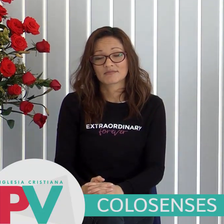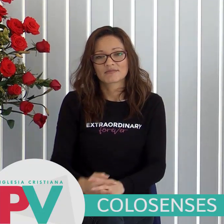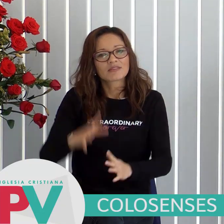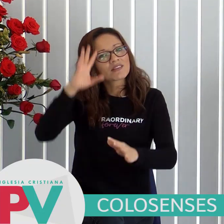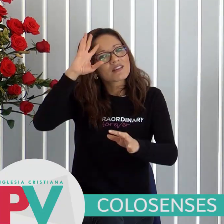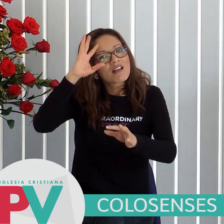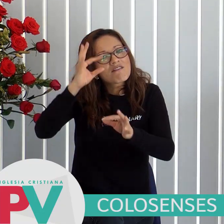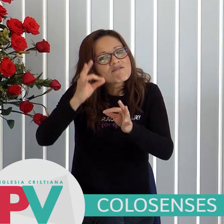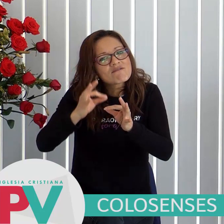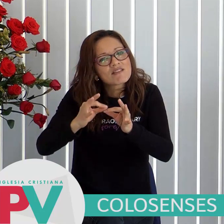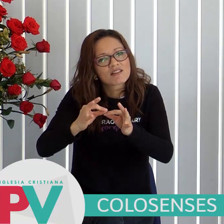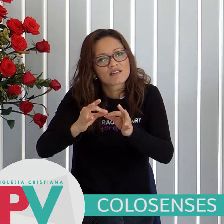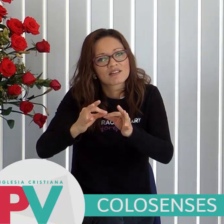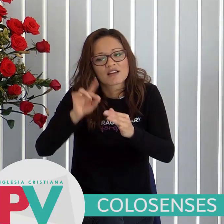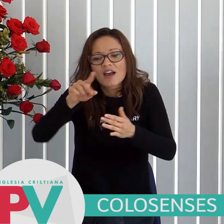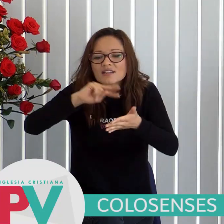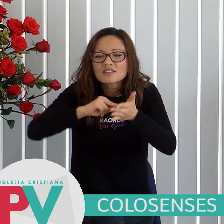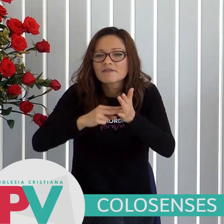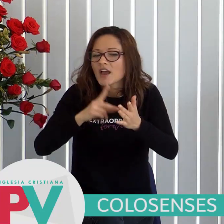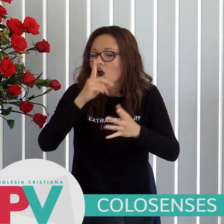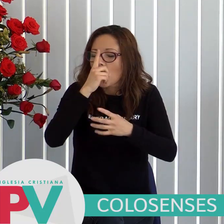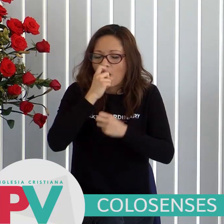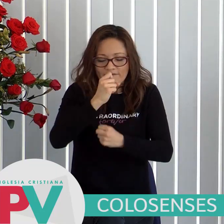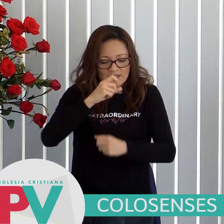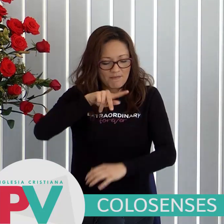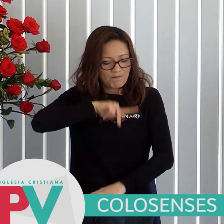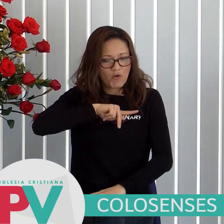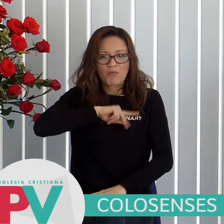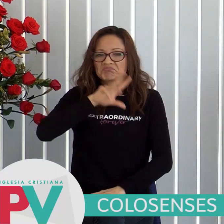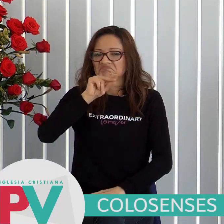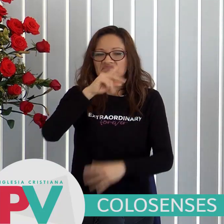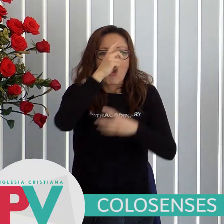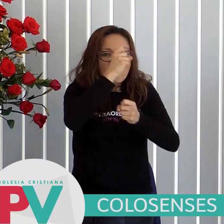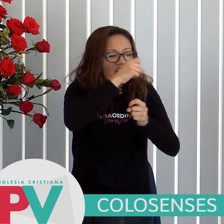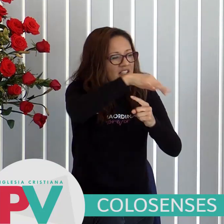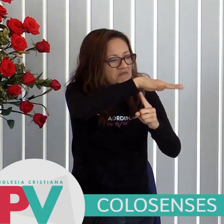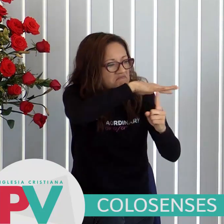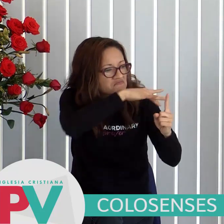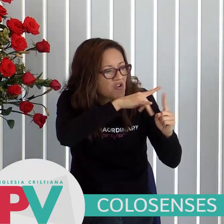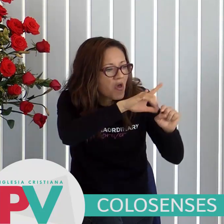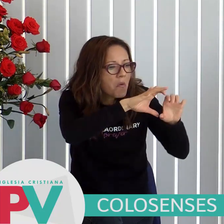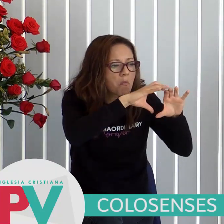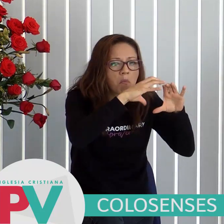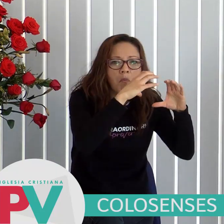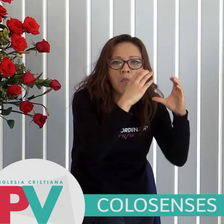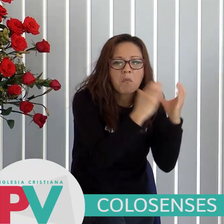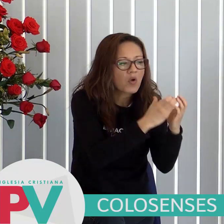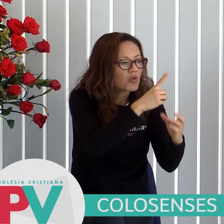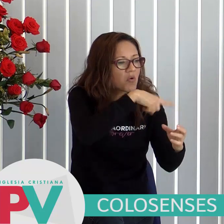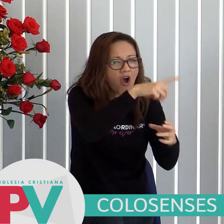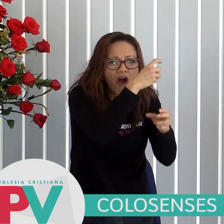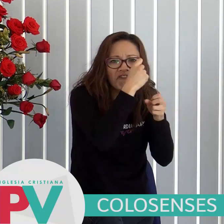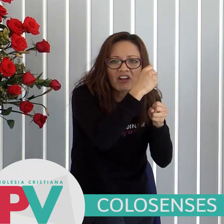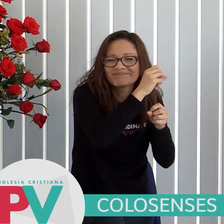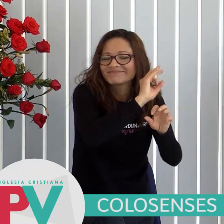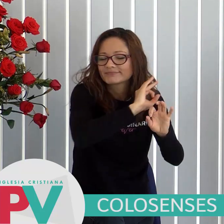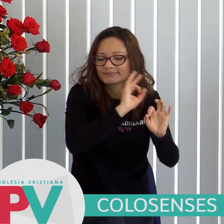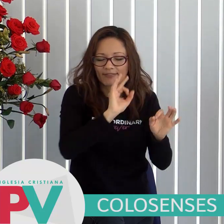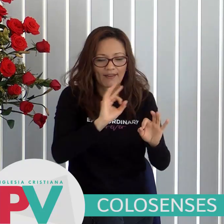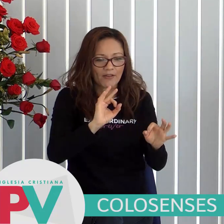La fe es que usted ya deja de confiar en usted, en su entorno, en el ambiente, en el mundo, en